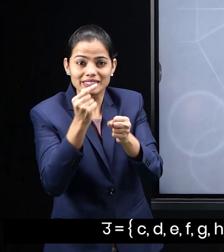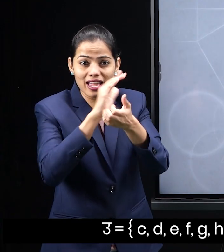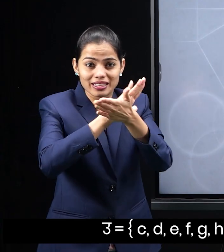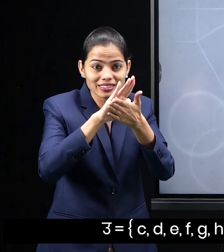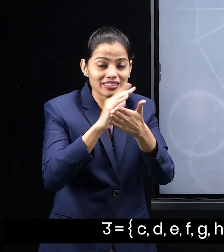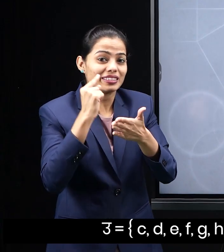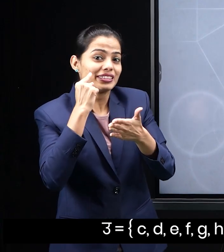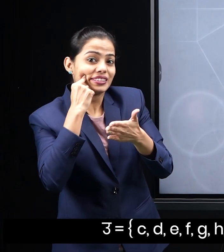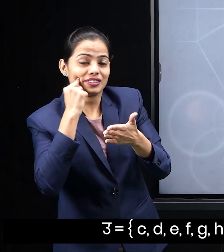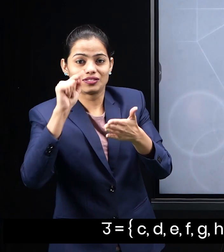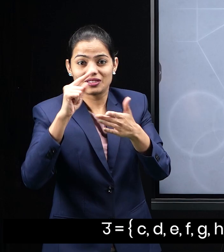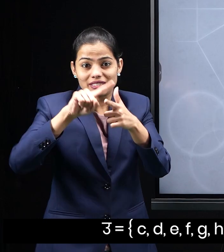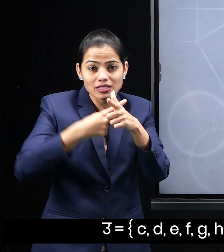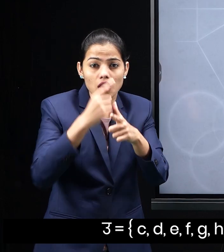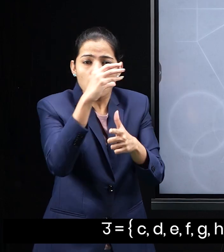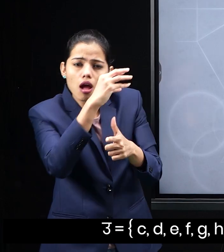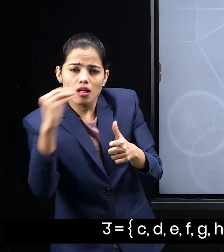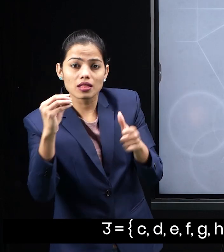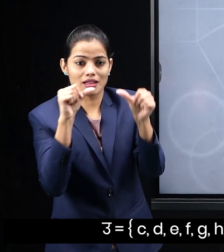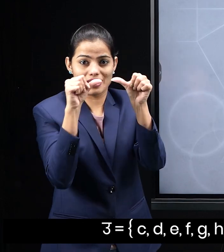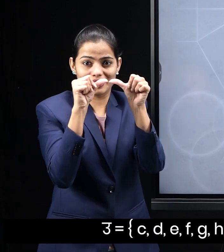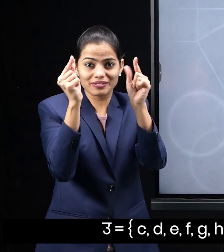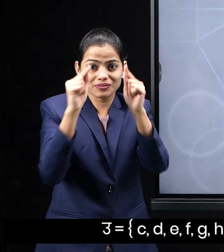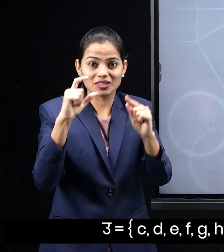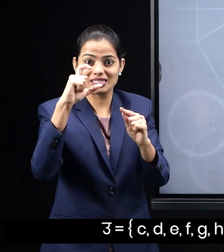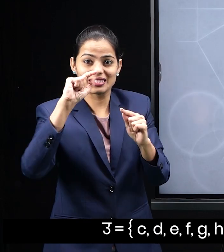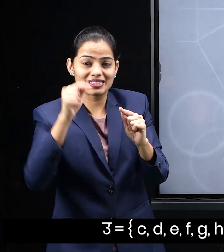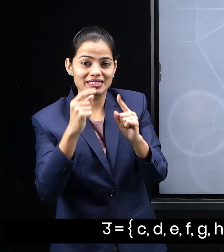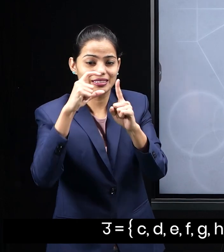आणि A C, D, G, J असल्यास A